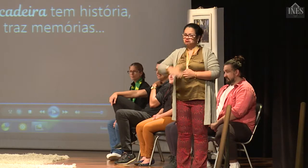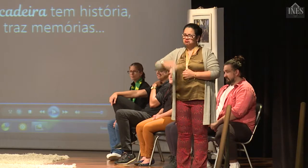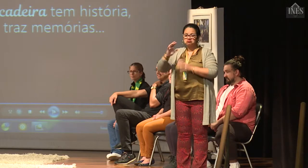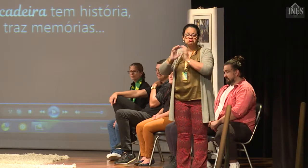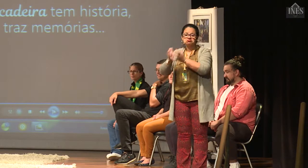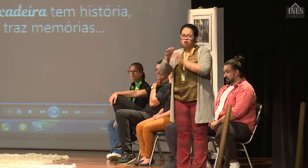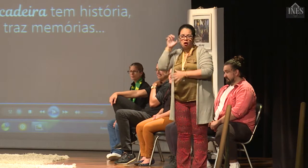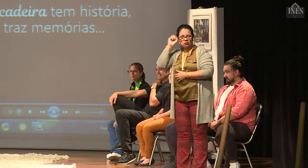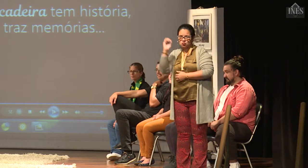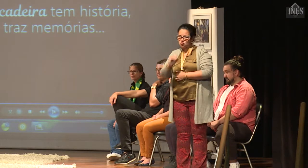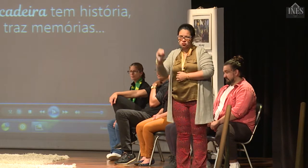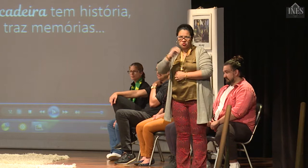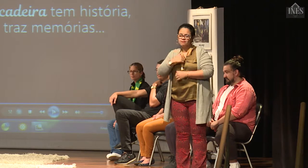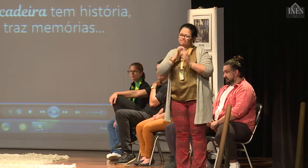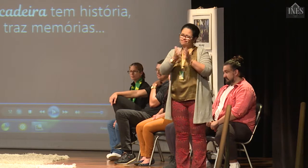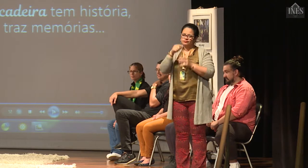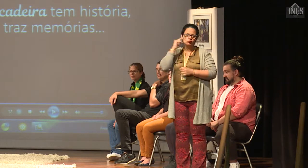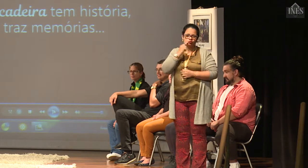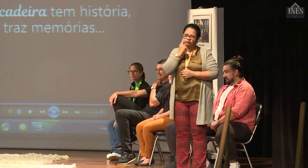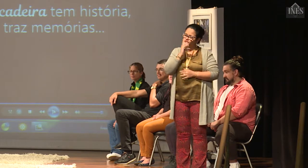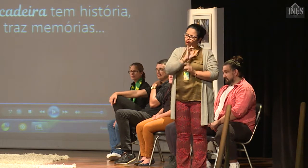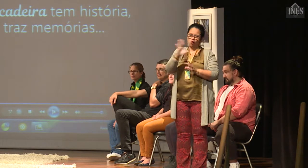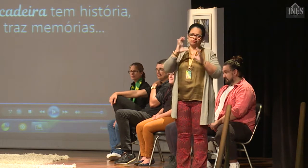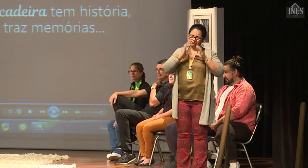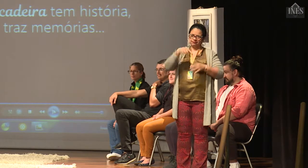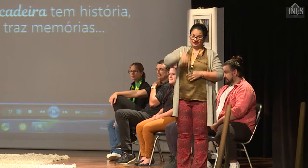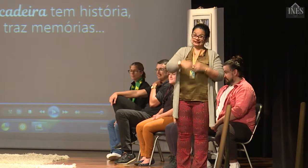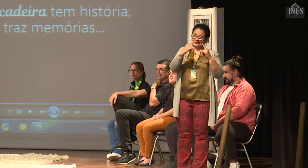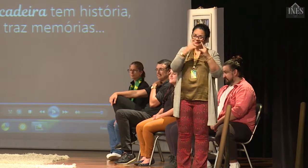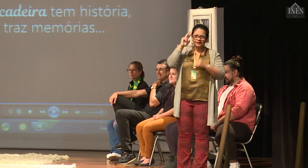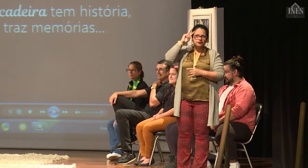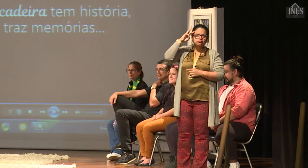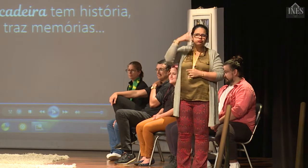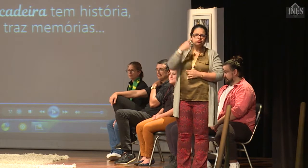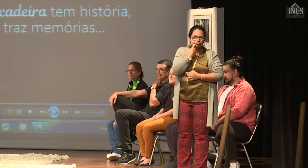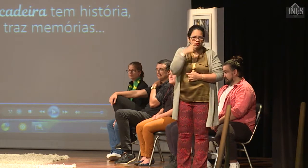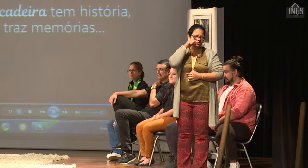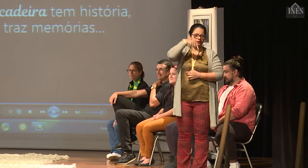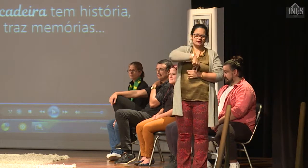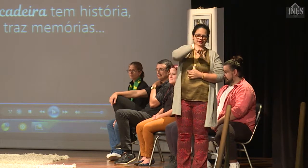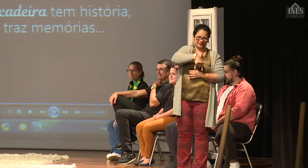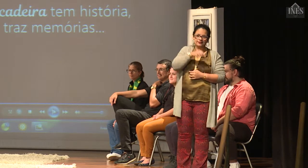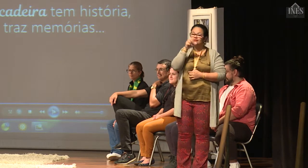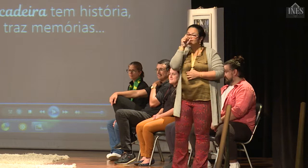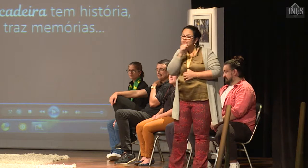no 3º andar, tinha um internato, e nós sempre brincávamos o quê? De bola, de segunda a